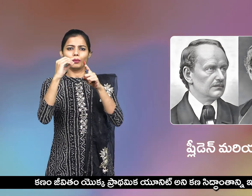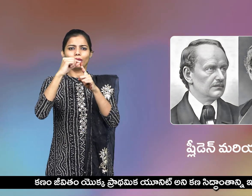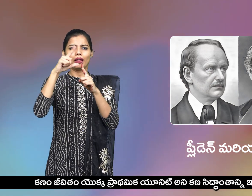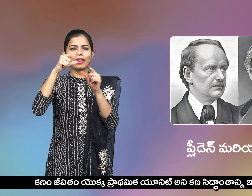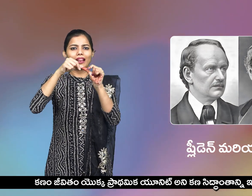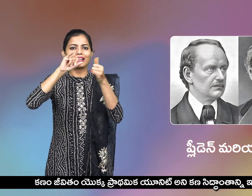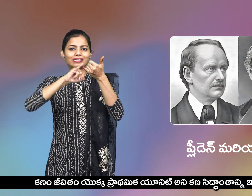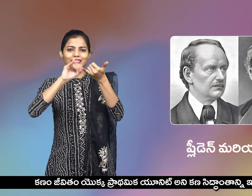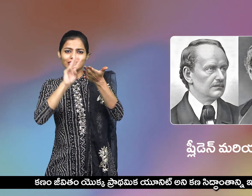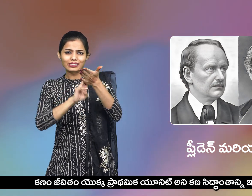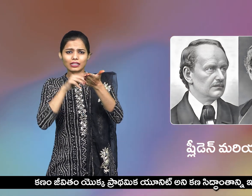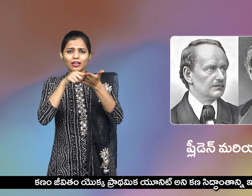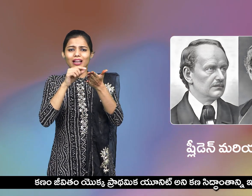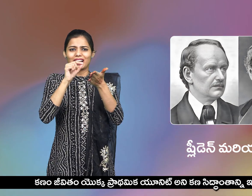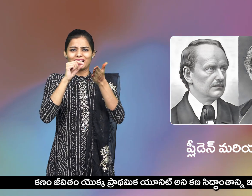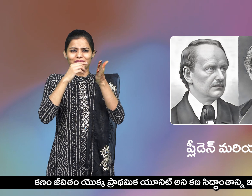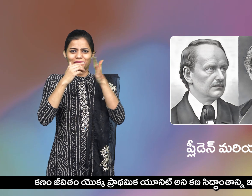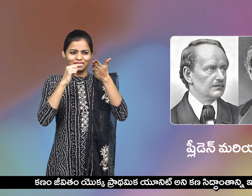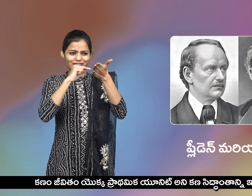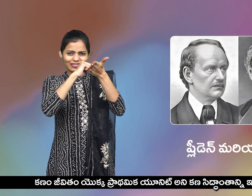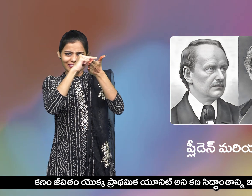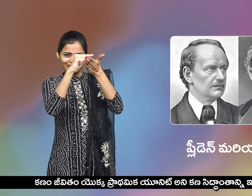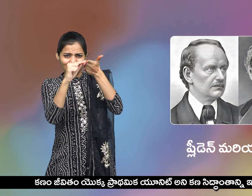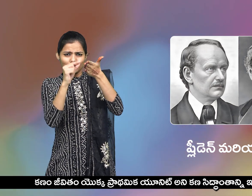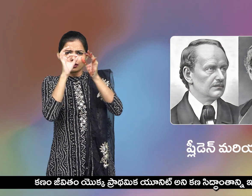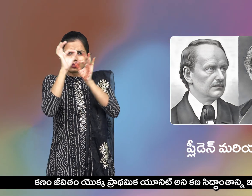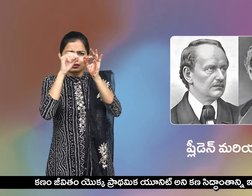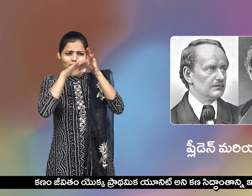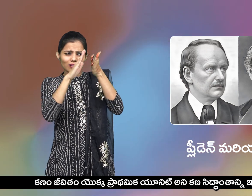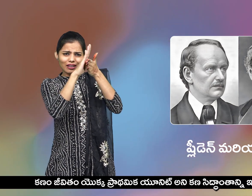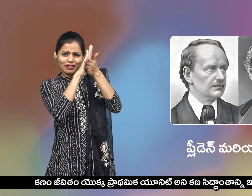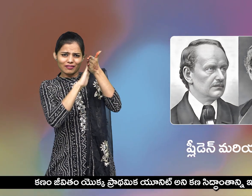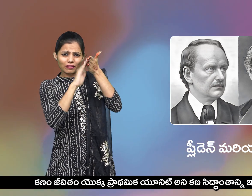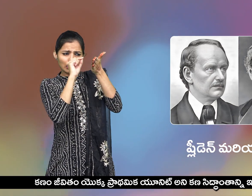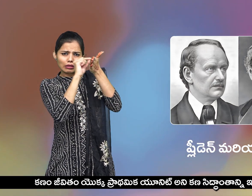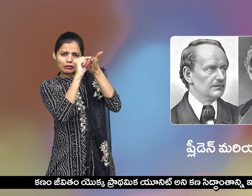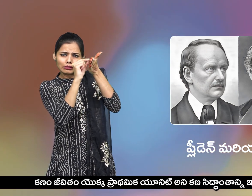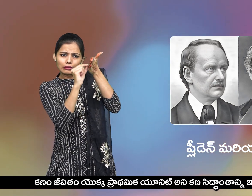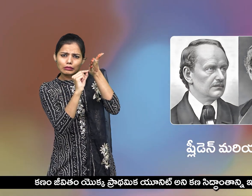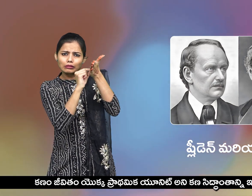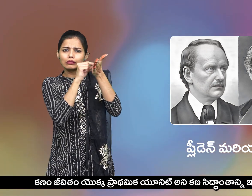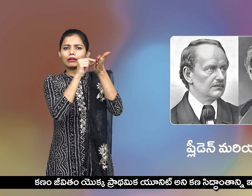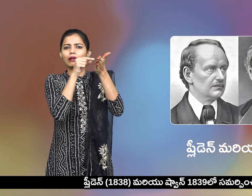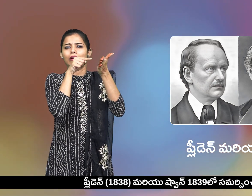యొక్క ప్రాథమిక యూనిట్ అని కణ సిద్ధాంతాన్ని ఇద్దరు జీవశాస్త్రవేత్తలు